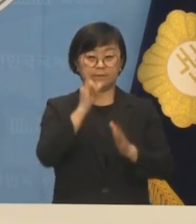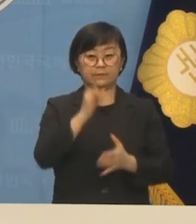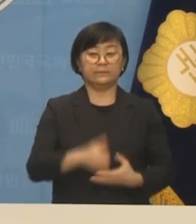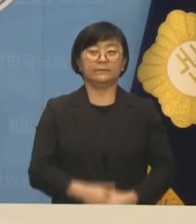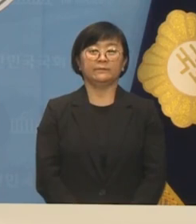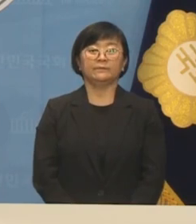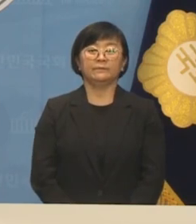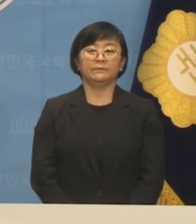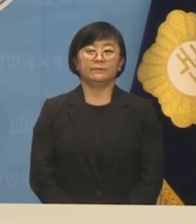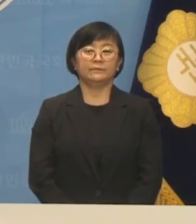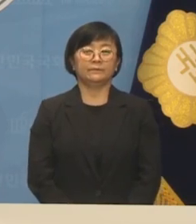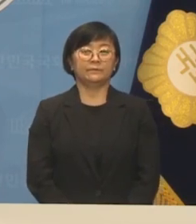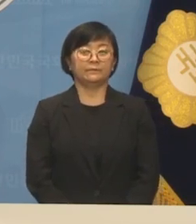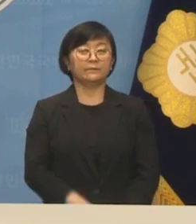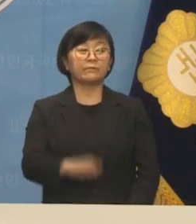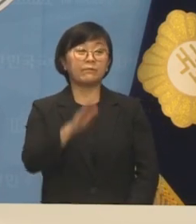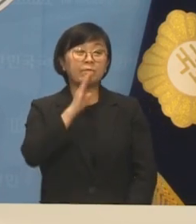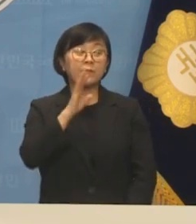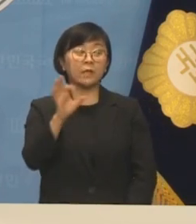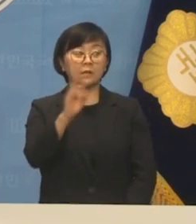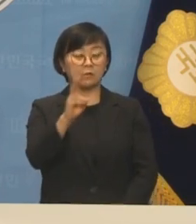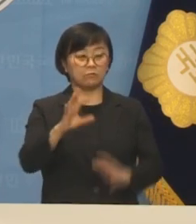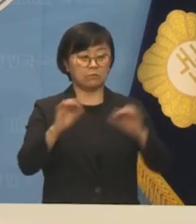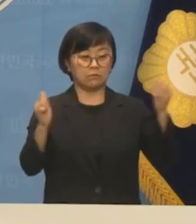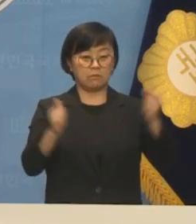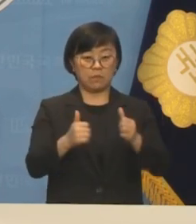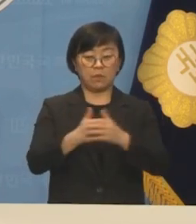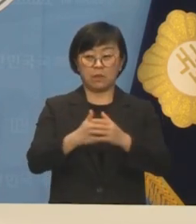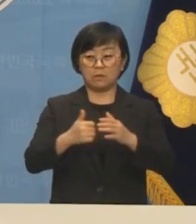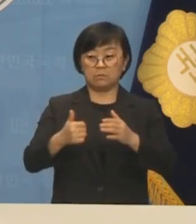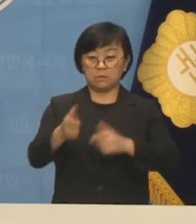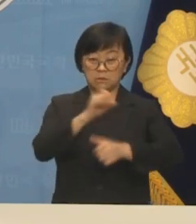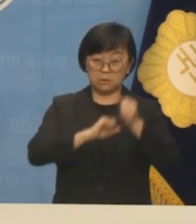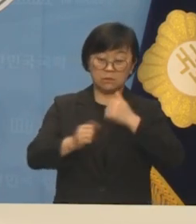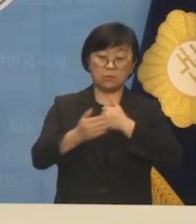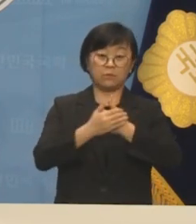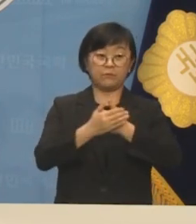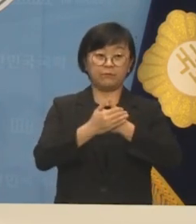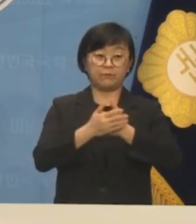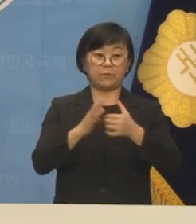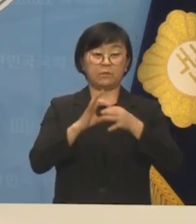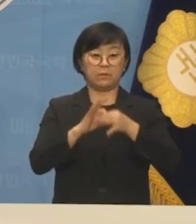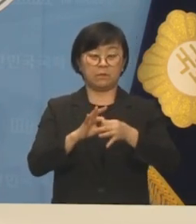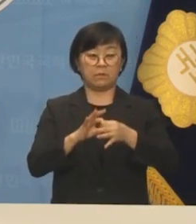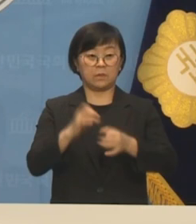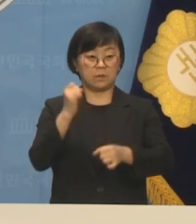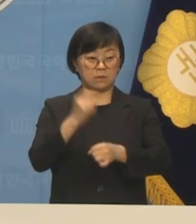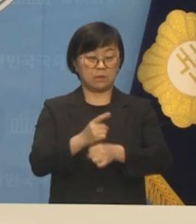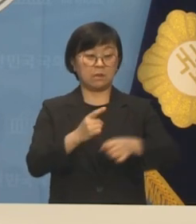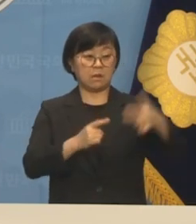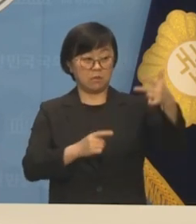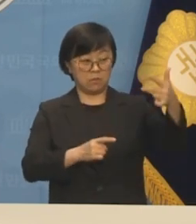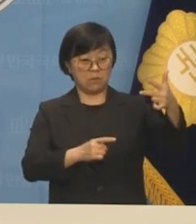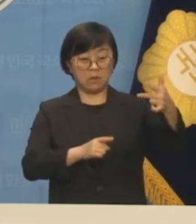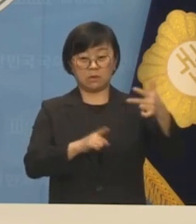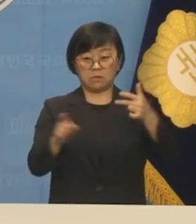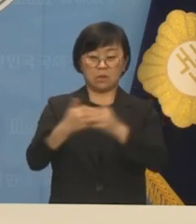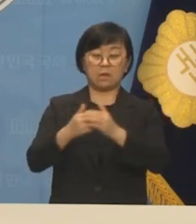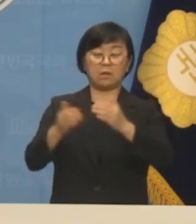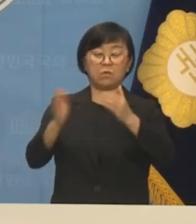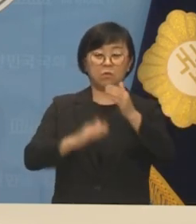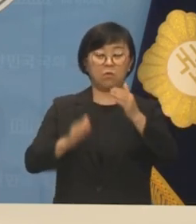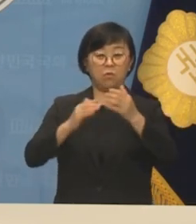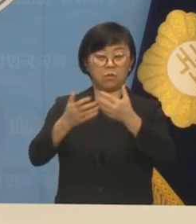있습니다. 실제로 양경규 의원님 및 의원실의 적극적인 도움을 통해서 이미 7개의 기타